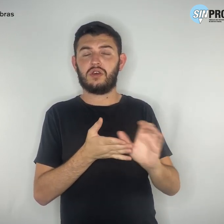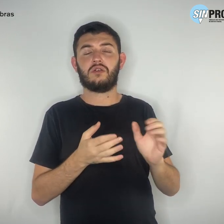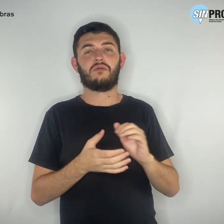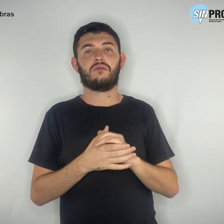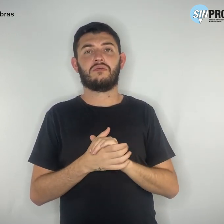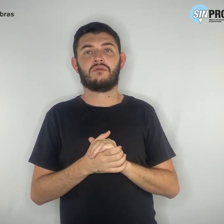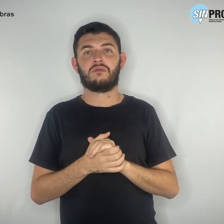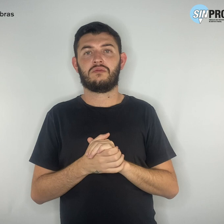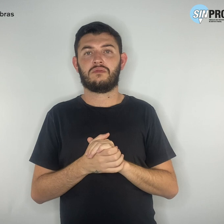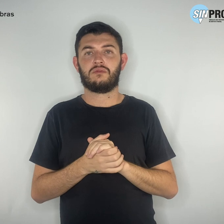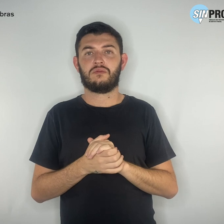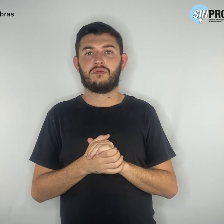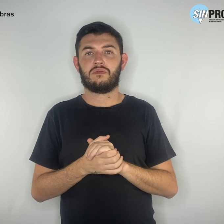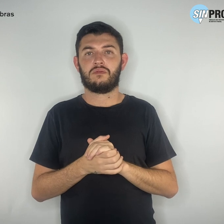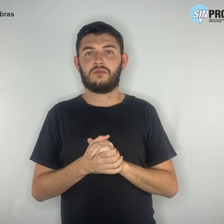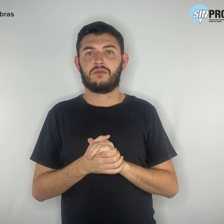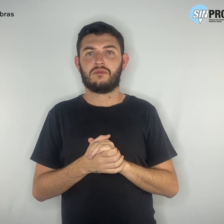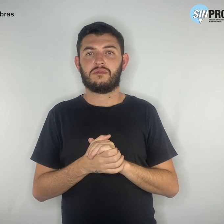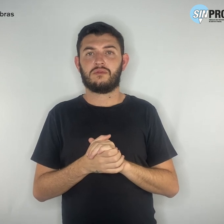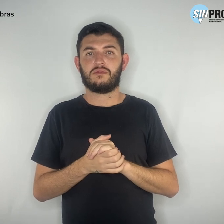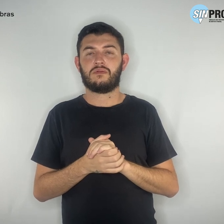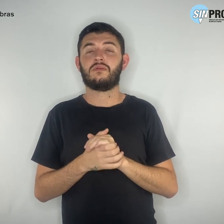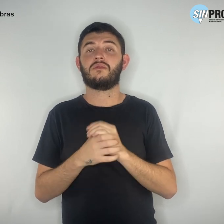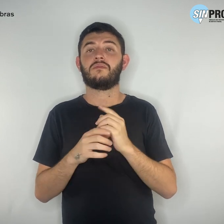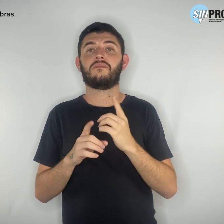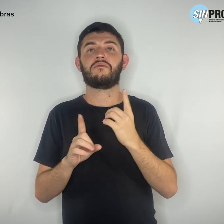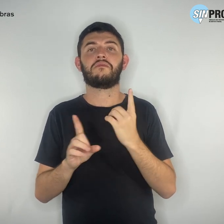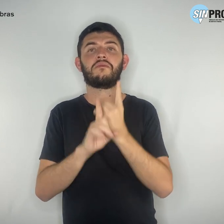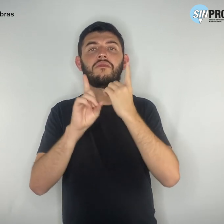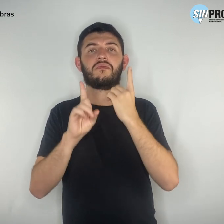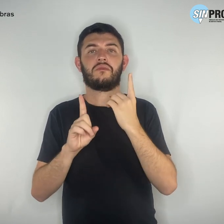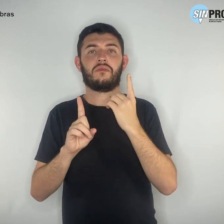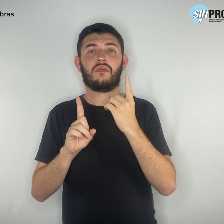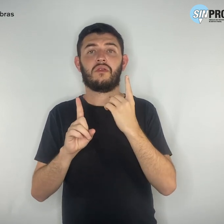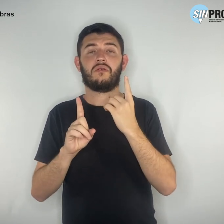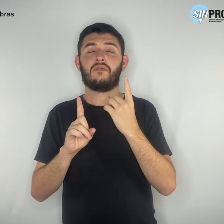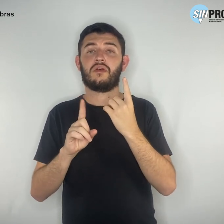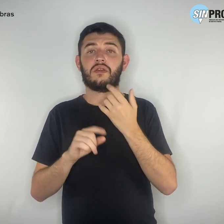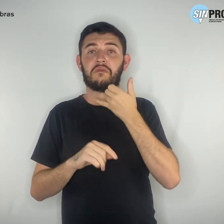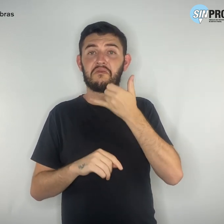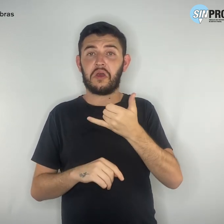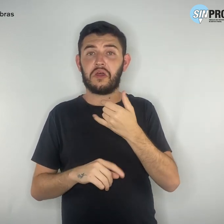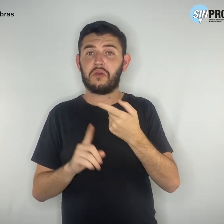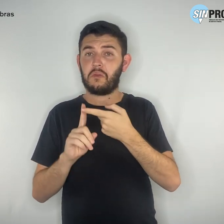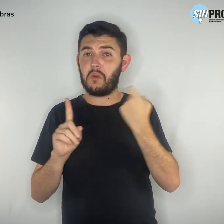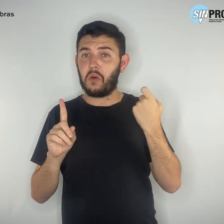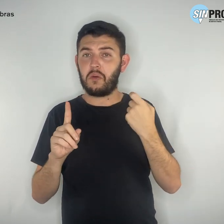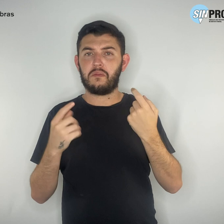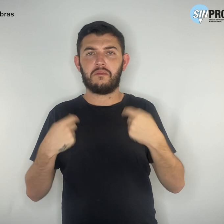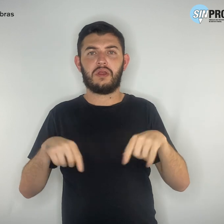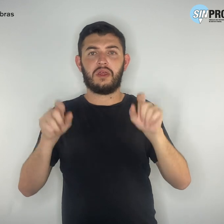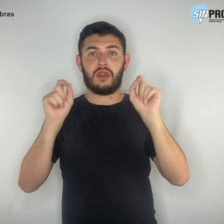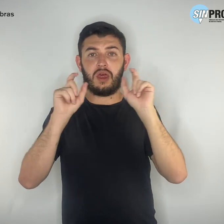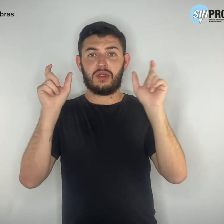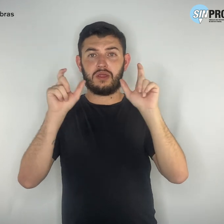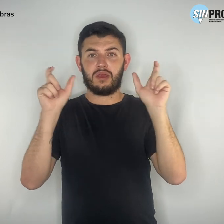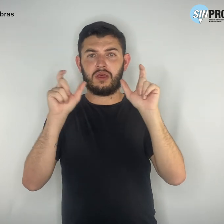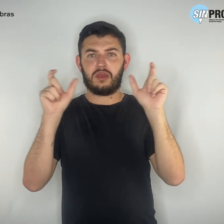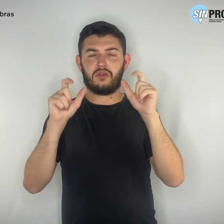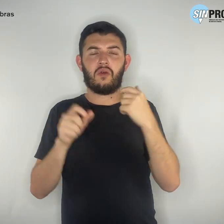Para identificar se a ligação é um golpe, basta ficar atento ao pedido de